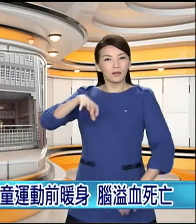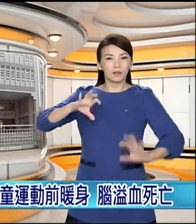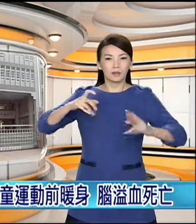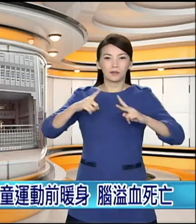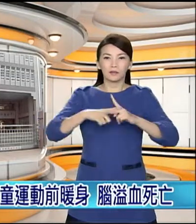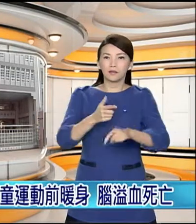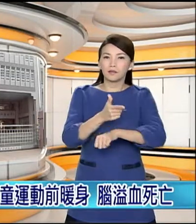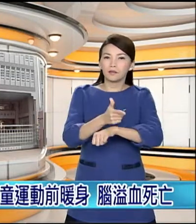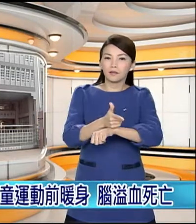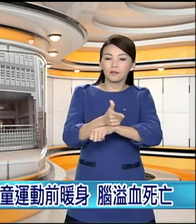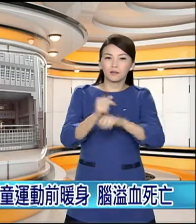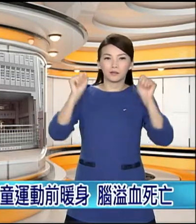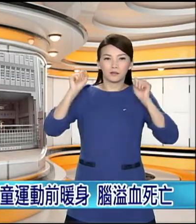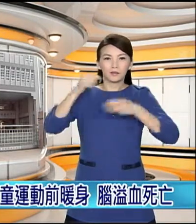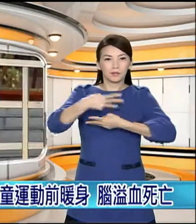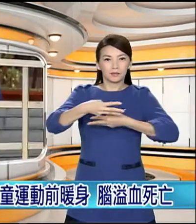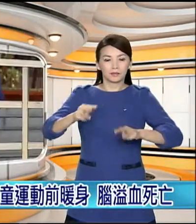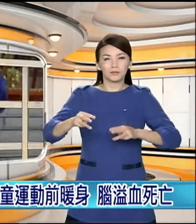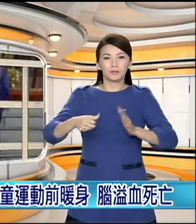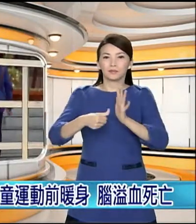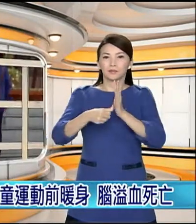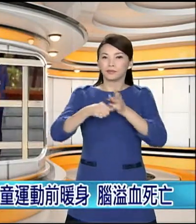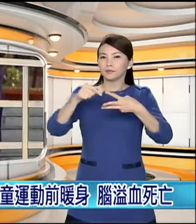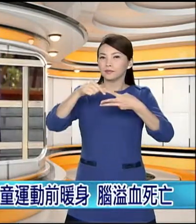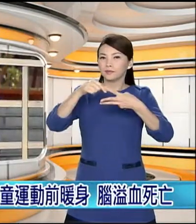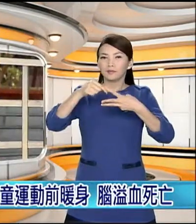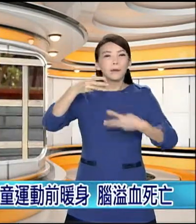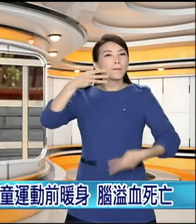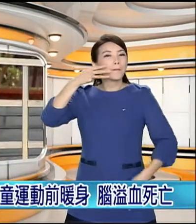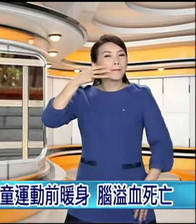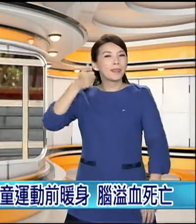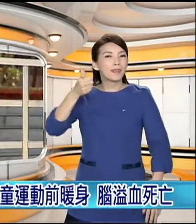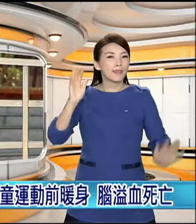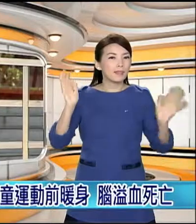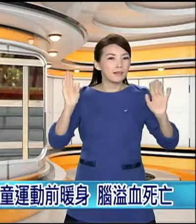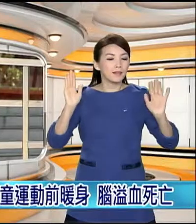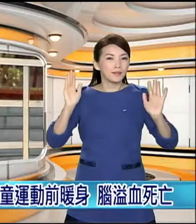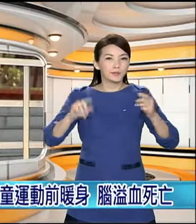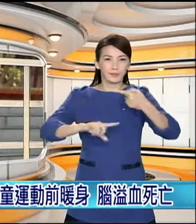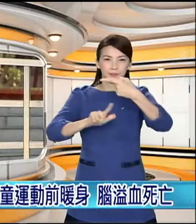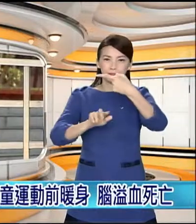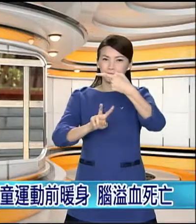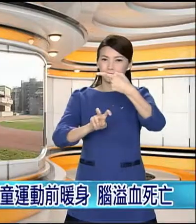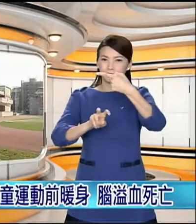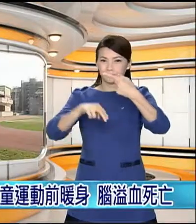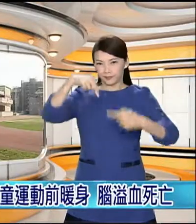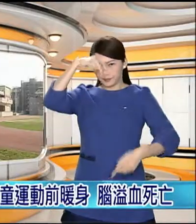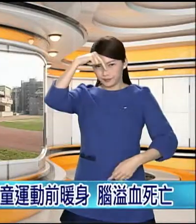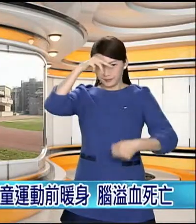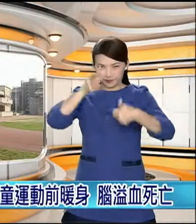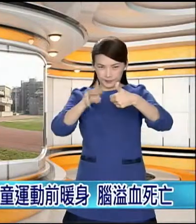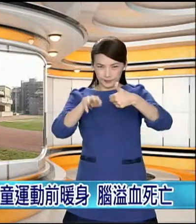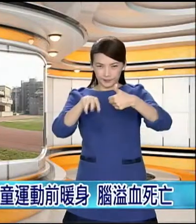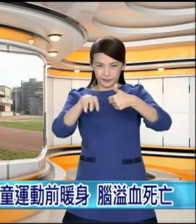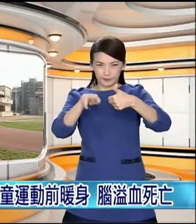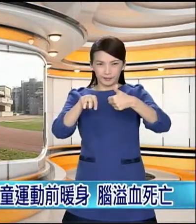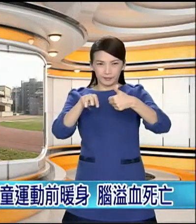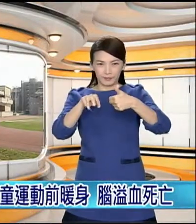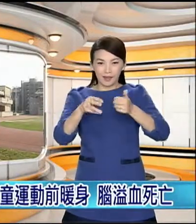苗栗一所国小六年级体育班的潘姓男童，22号下午在进行训练的时候，才